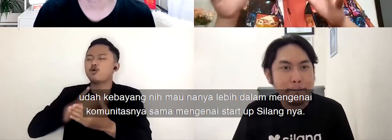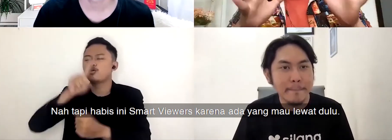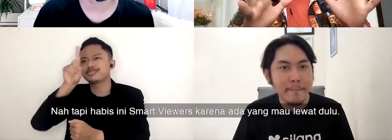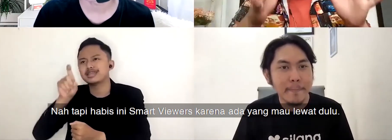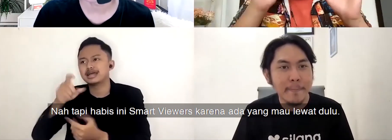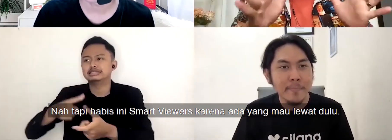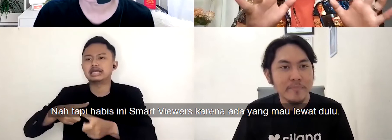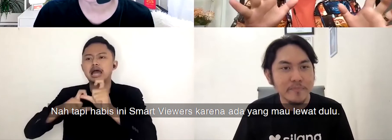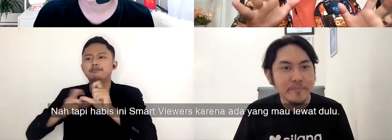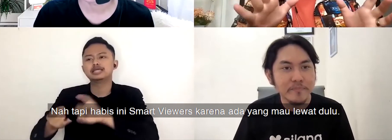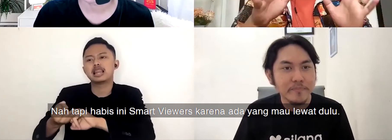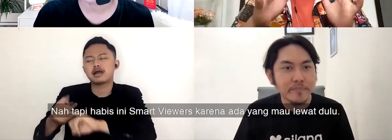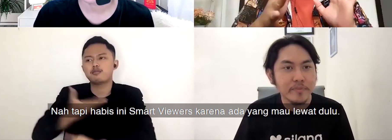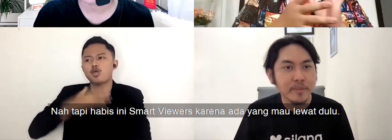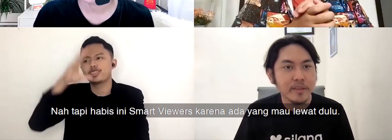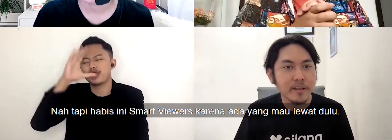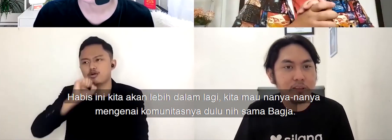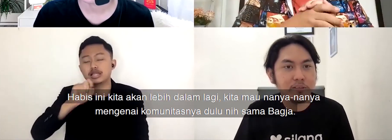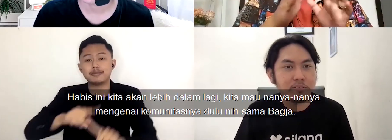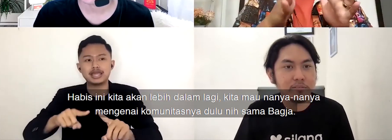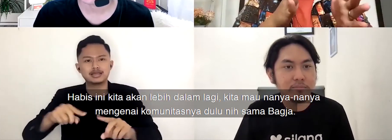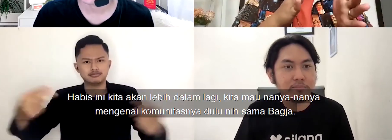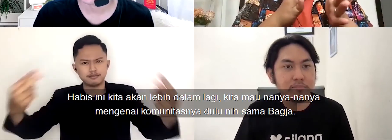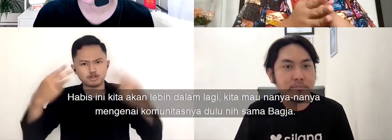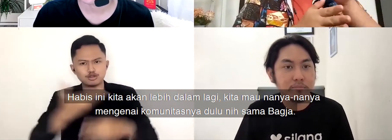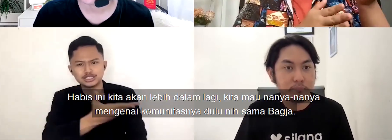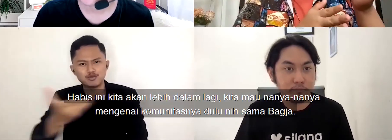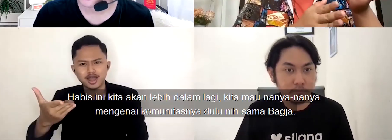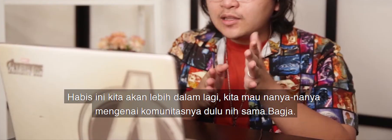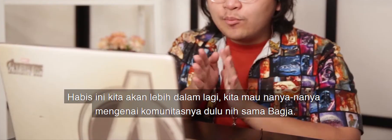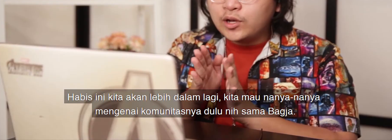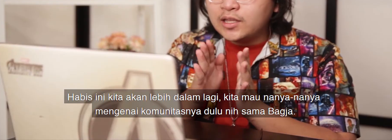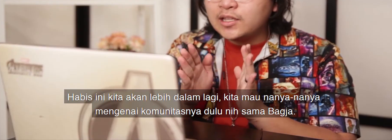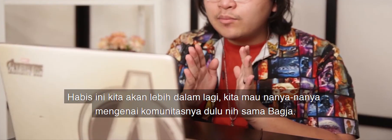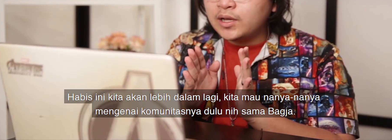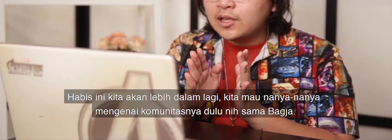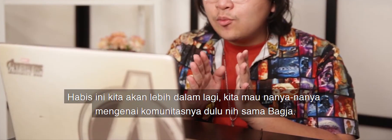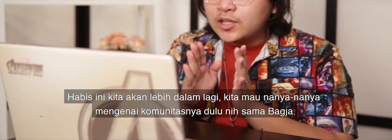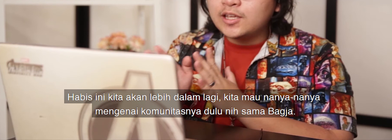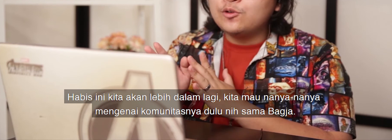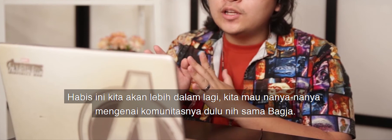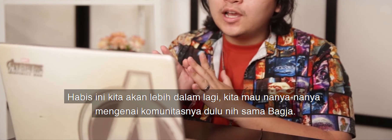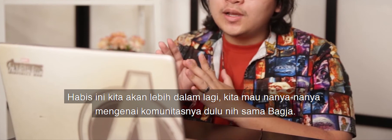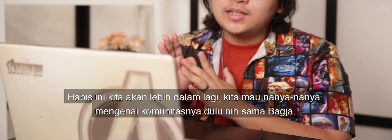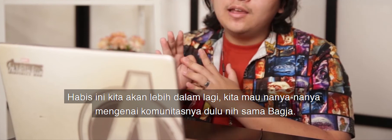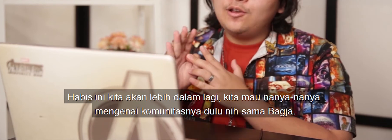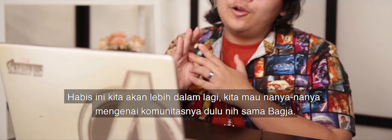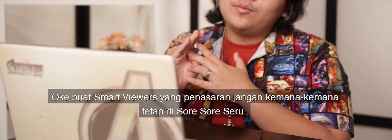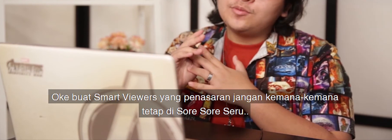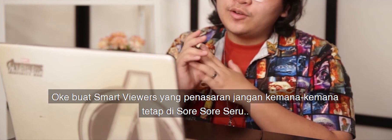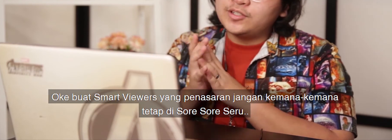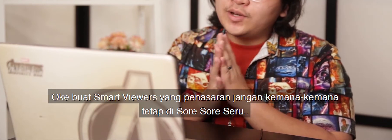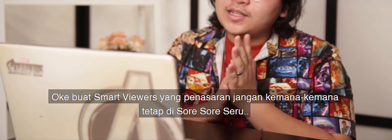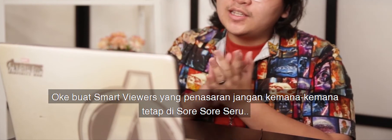hilangnya nah tapi habis ini Smart virus karena demo lewat dulu habis ini kita akan lebih mendalam lagi kita mau nanya-nanya mengenai komunitasnya dulu nih dengan bekerja